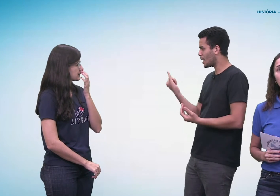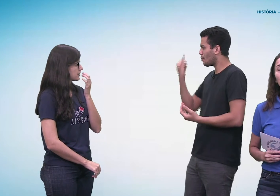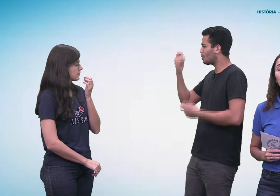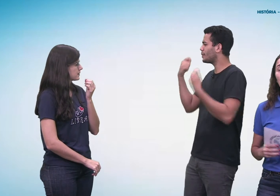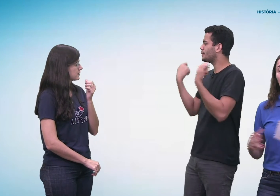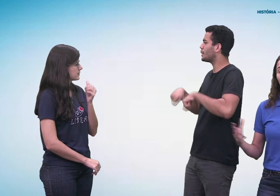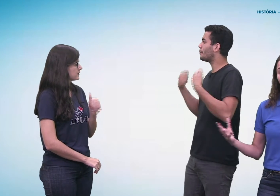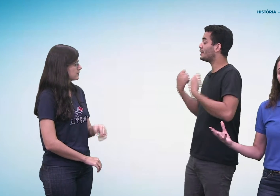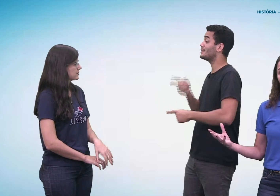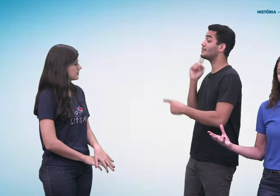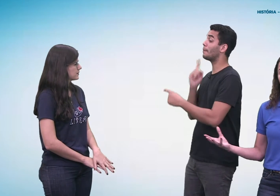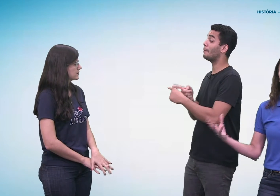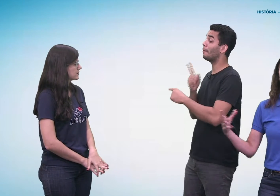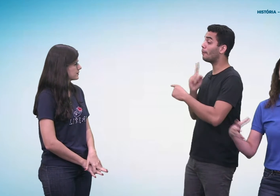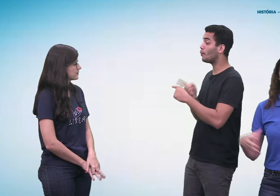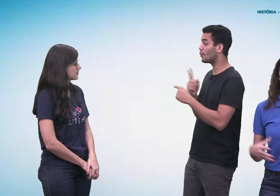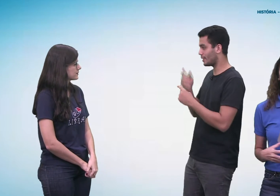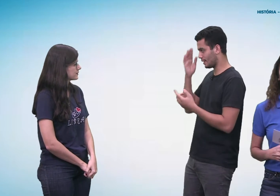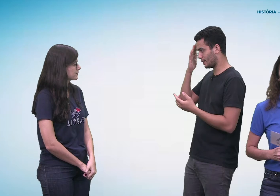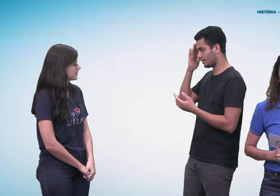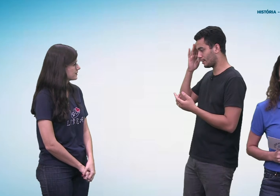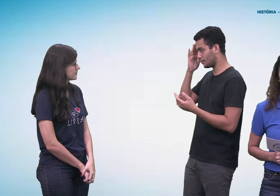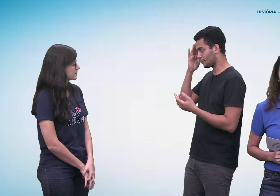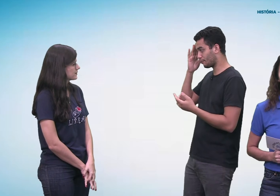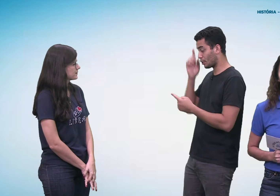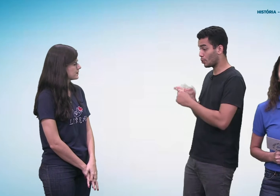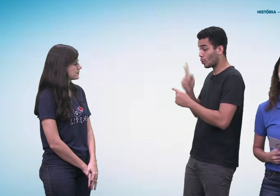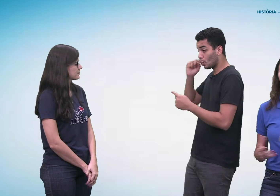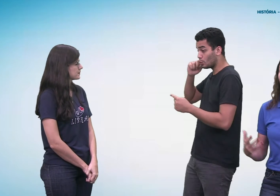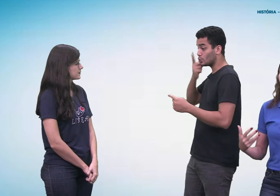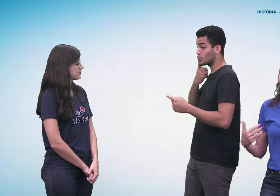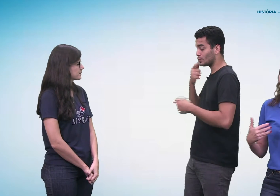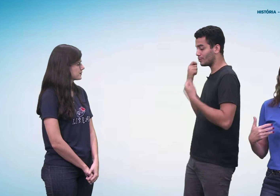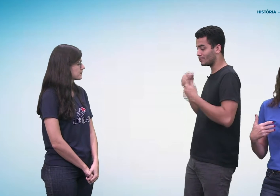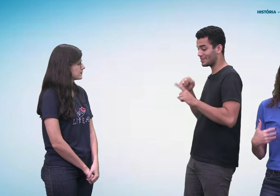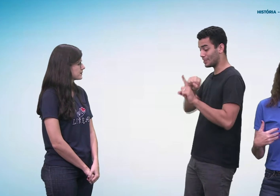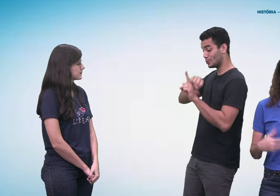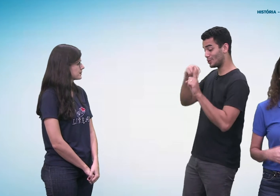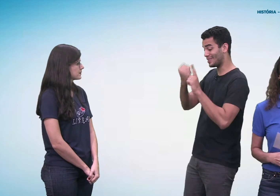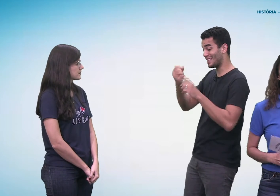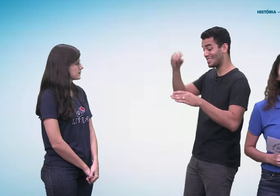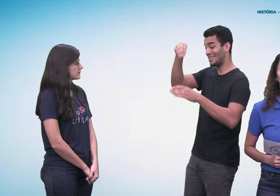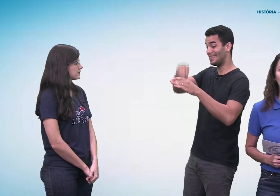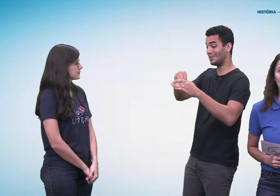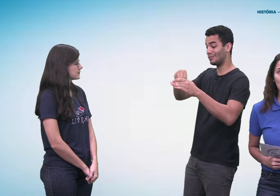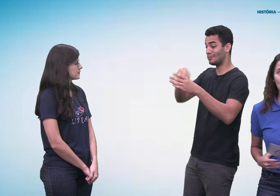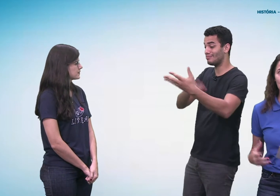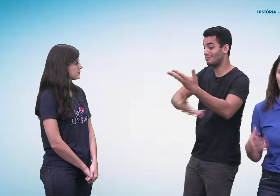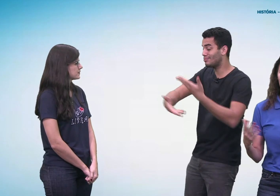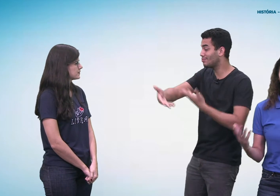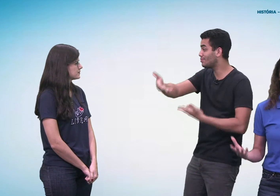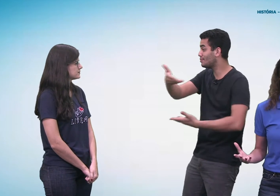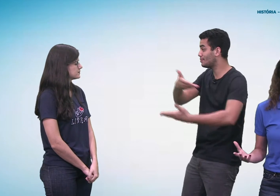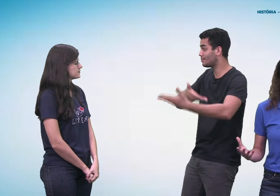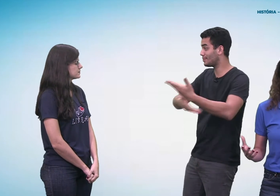consigam serem introduzidos nessa sociedade e que para nós também, pessoas leigas na língua brasileira de